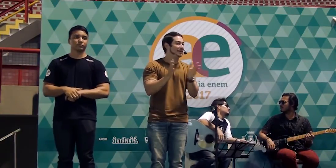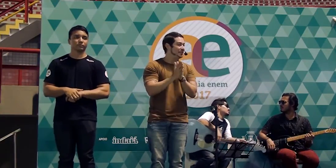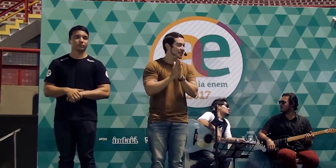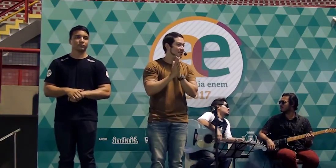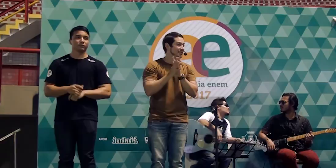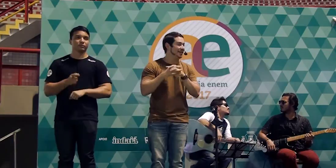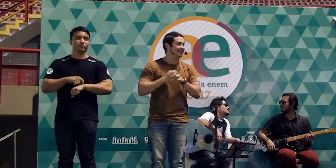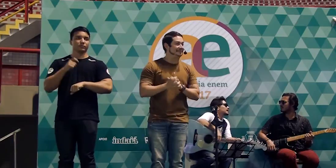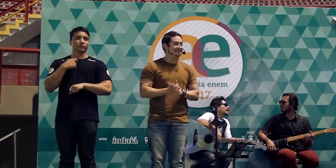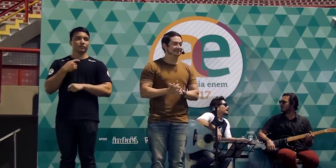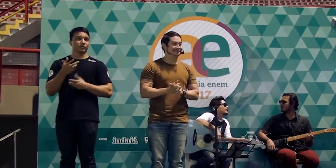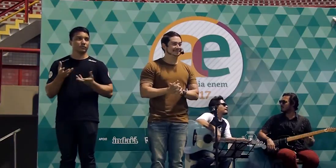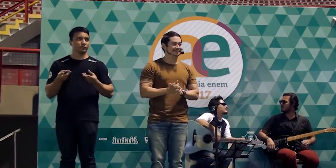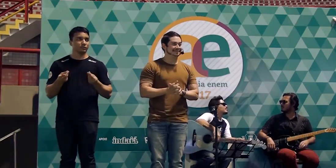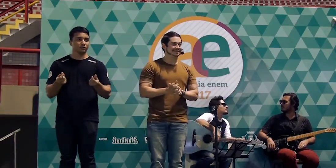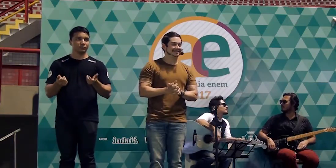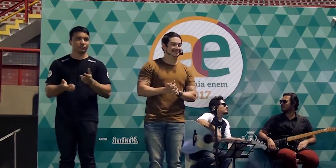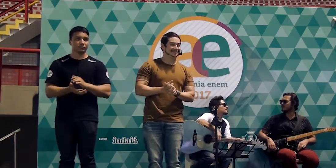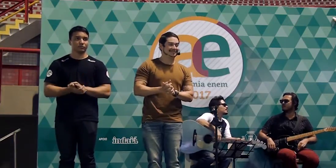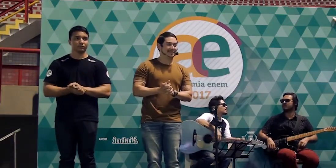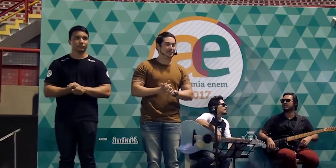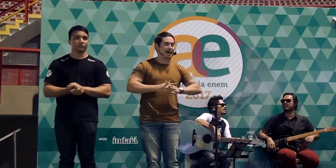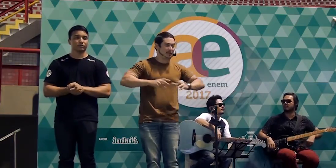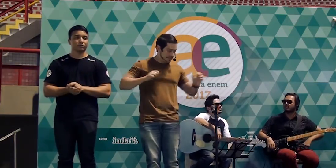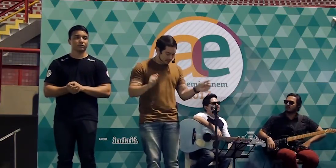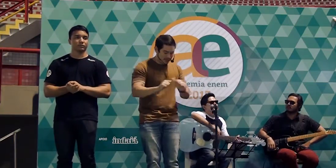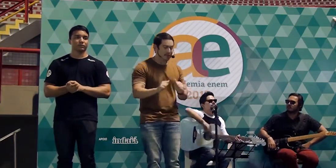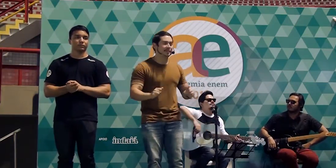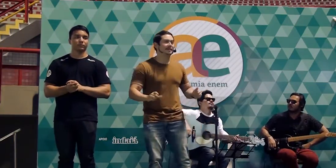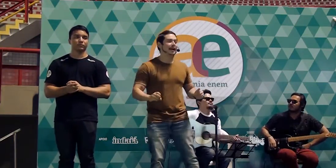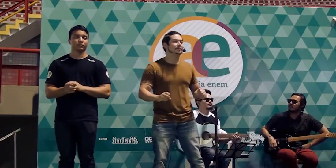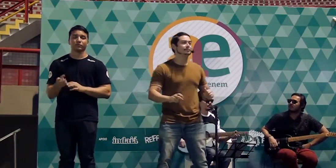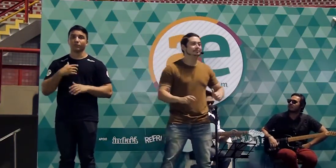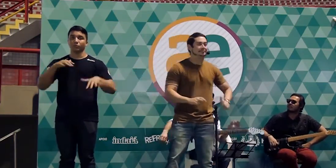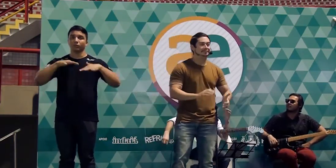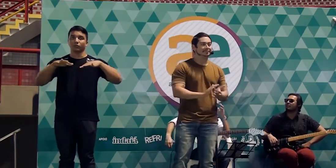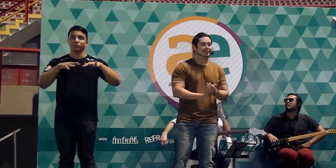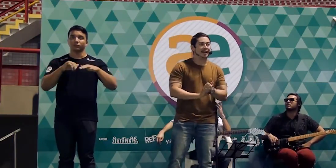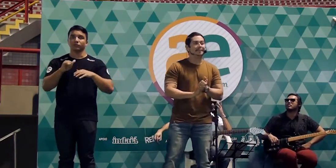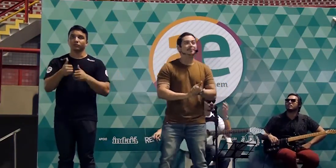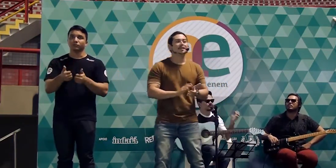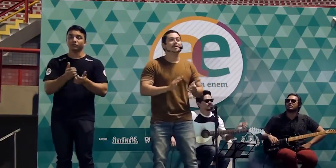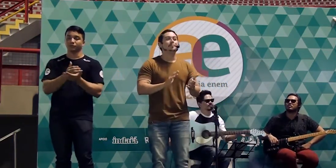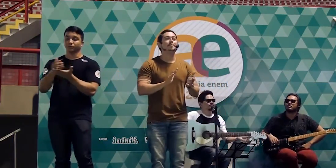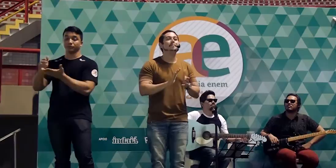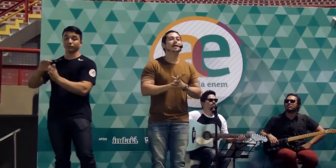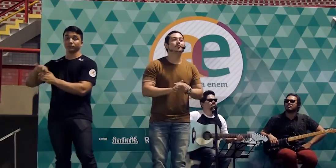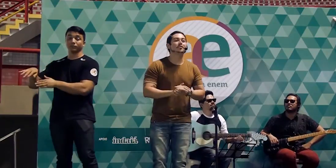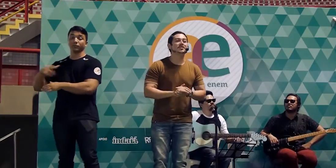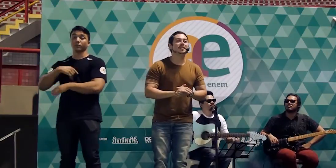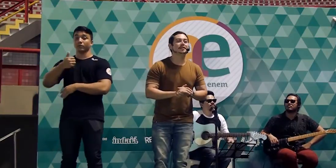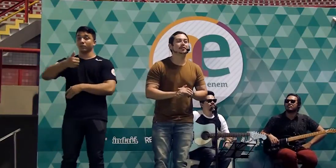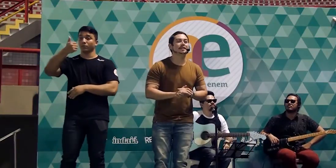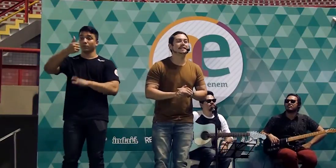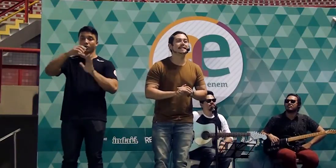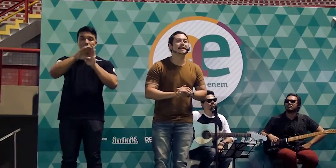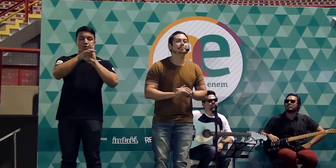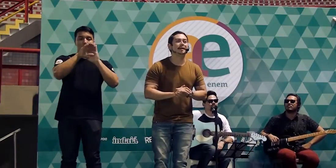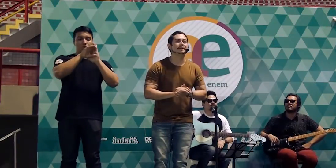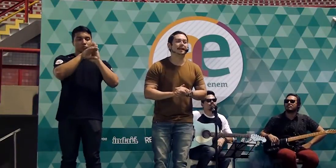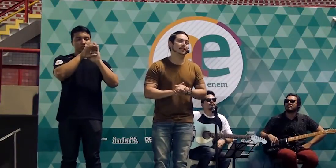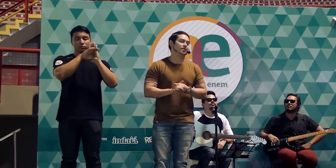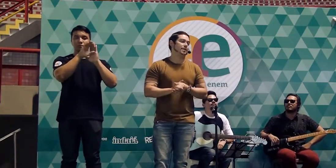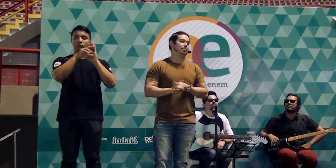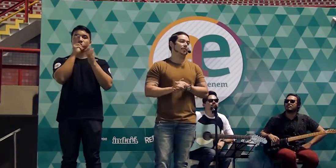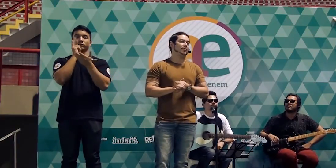Na hora que tu fechou, mulher. Faz parte, que é para tu se movimentar. Tá? Primeiro conceito que